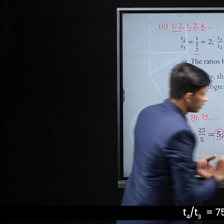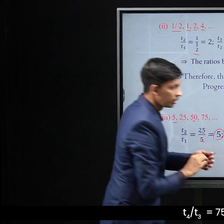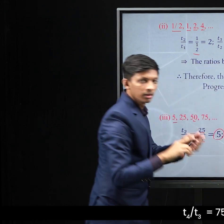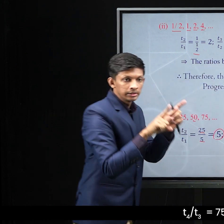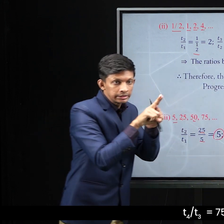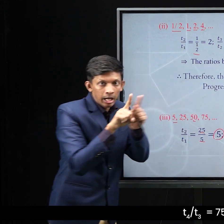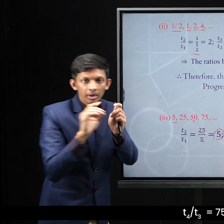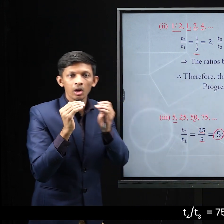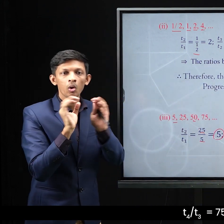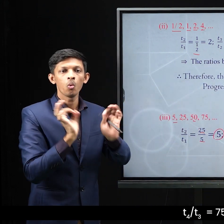3/2.